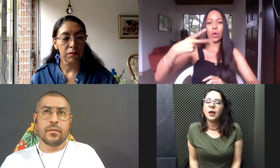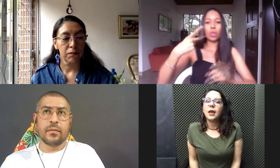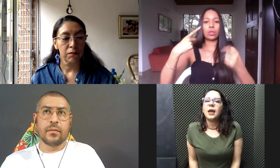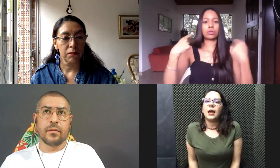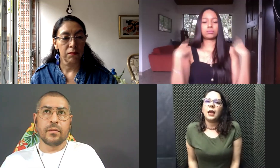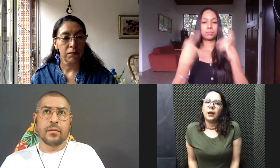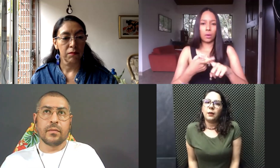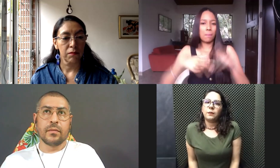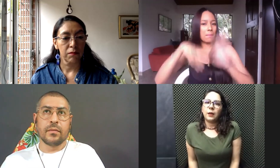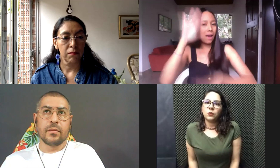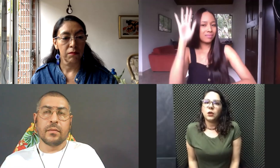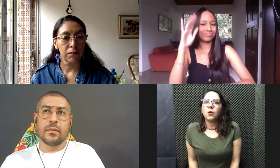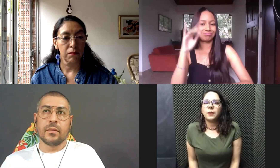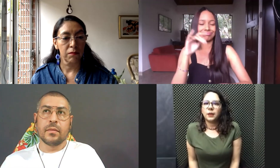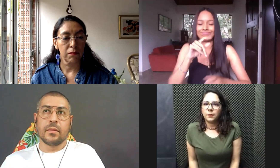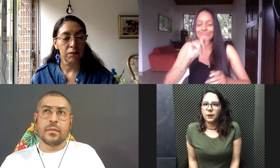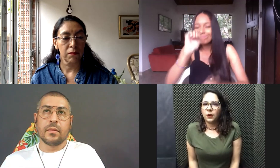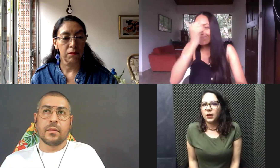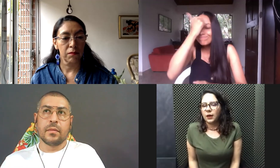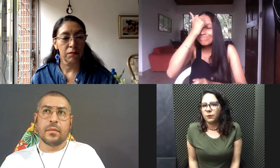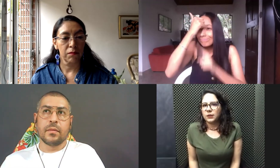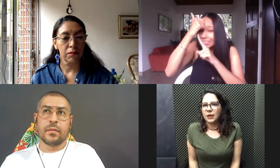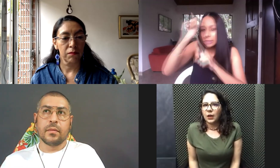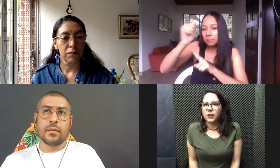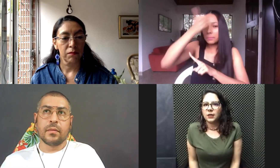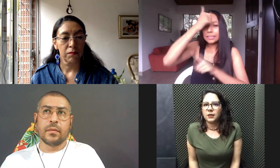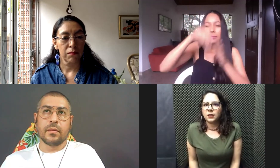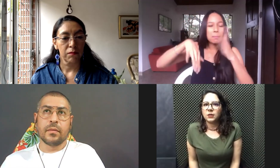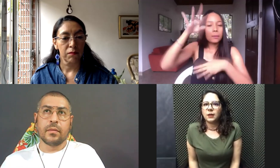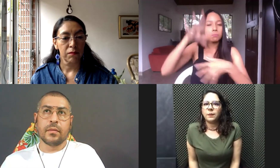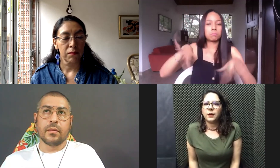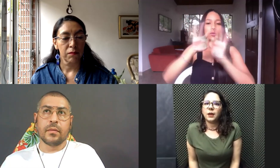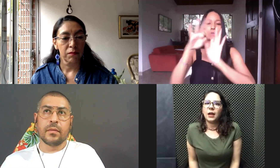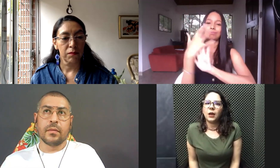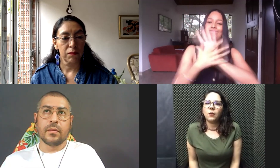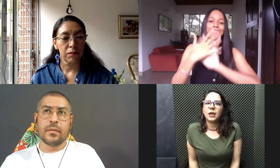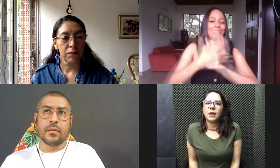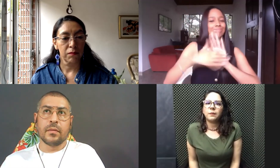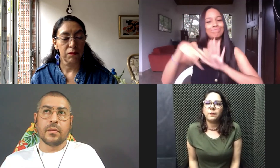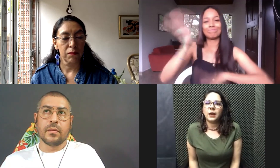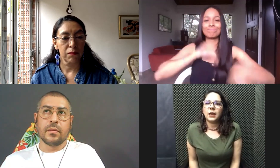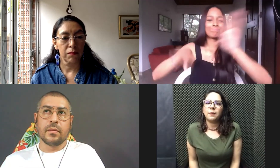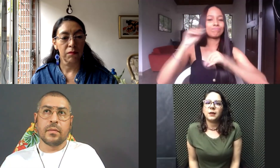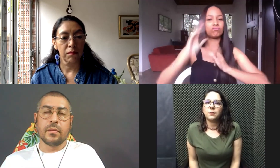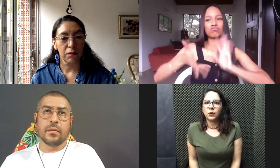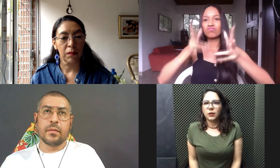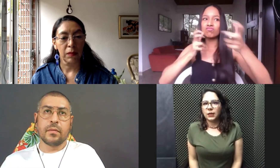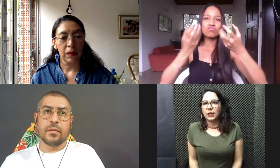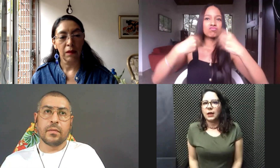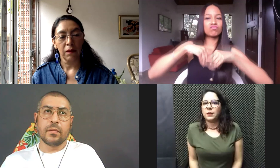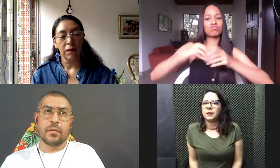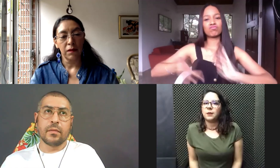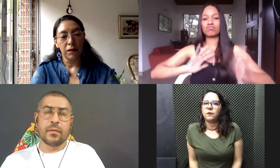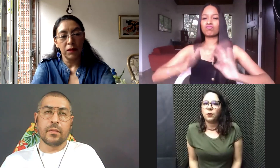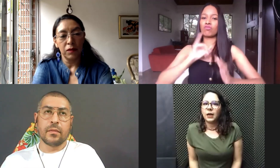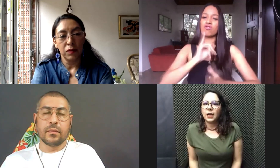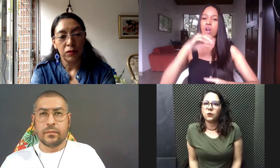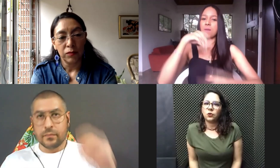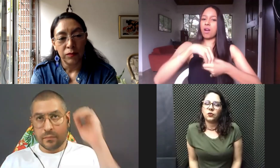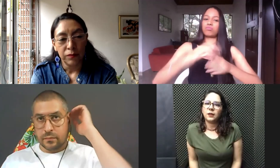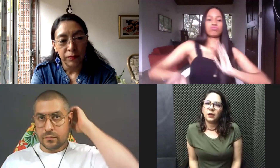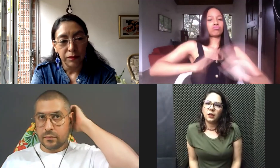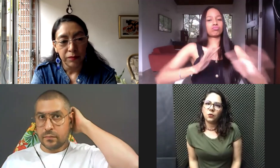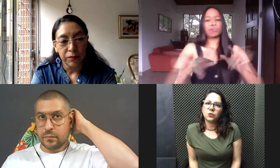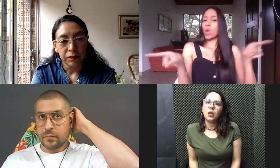allí. Tenemos que comprender primero que pues, la lengua de señas es nuestra primera lengua y es la manera más importante y la principal forma en la que